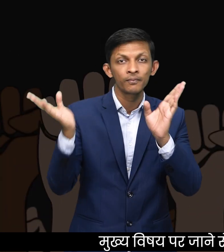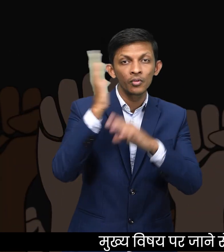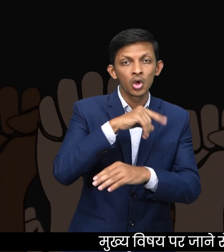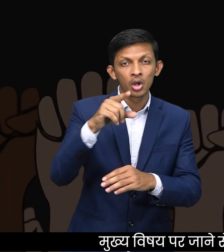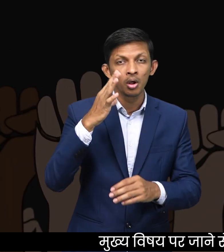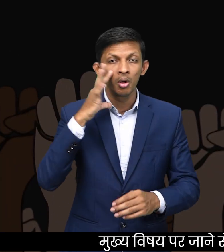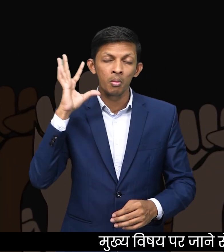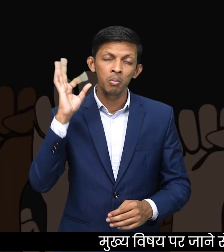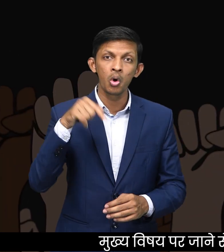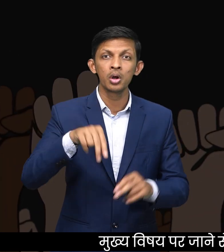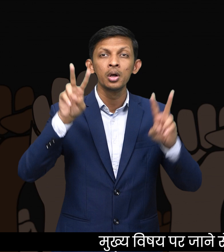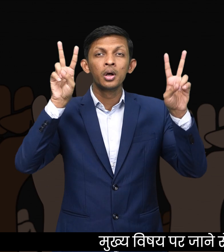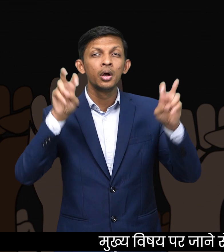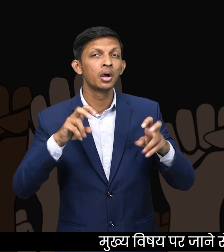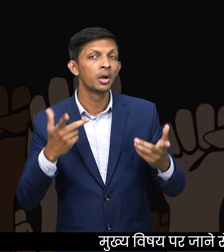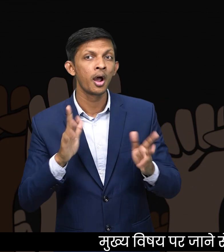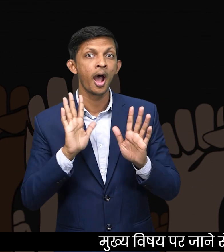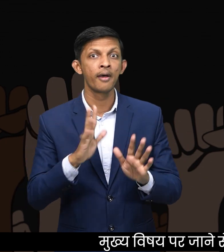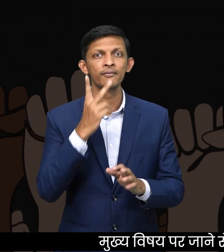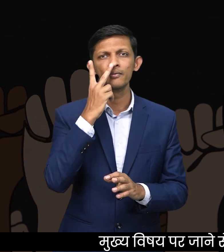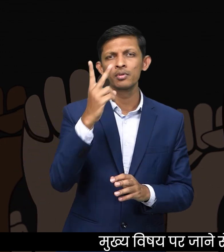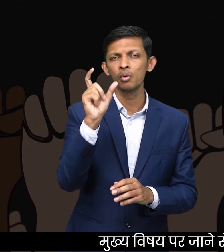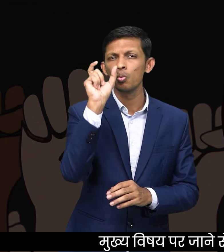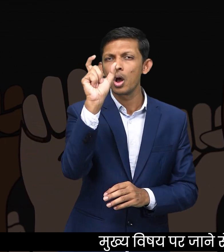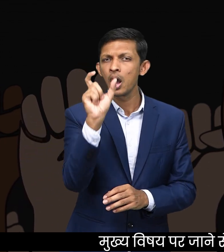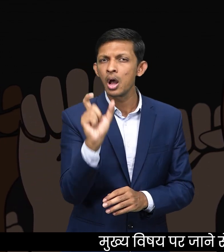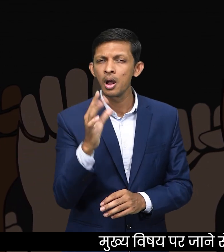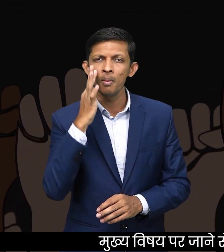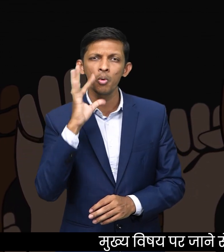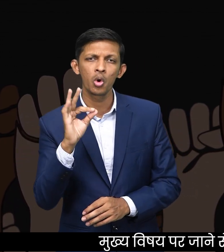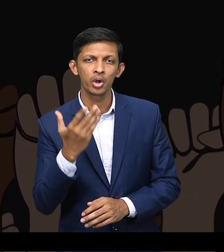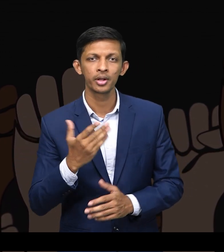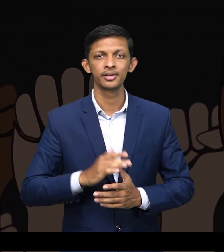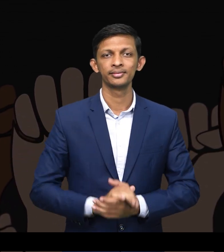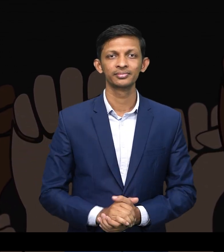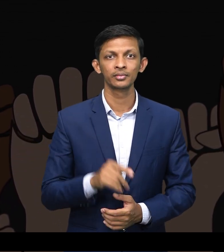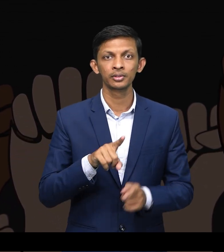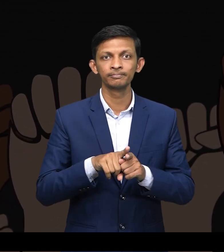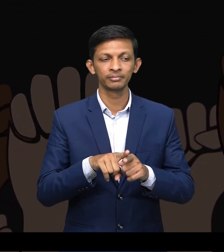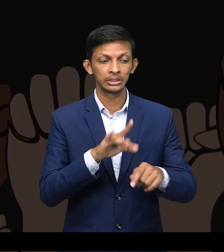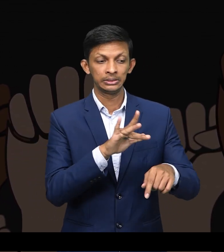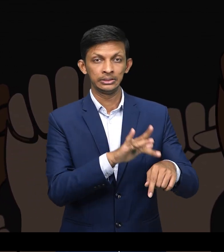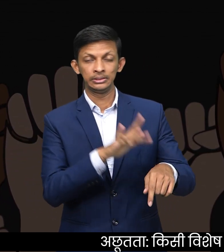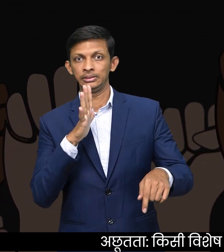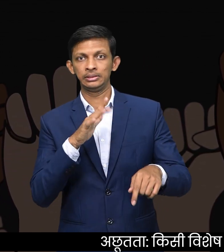मुख्य विषय पर जाने से पहले निम्नलिखित पर एक नज़र डालें। मुख्य शब्द: